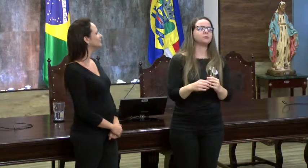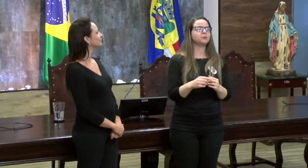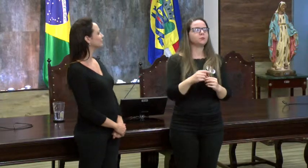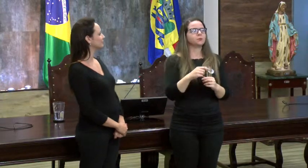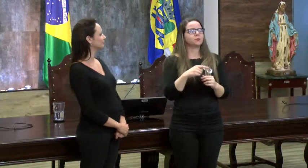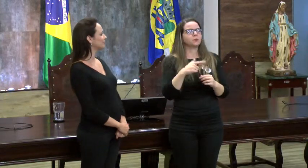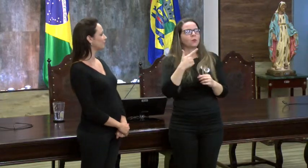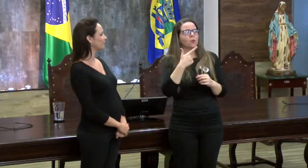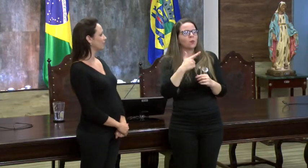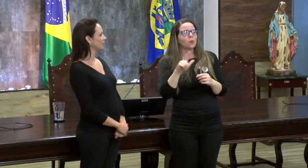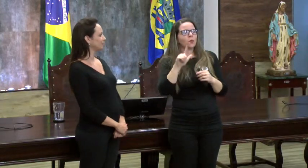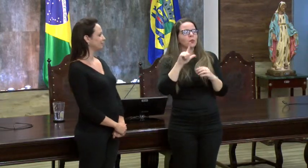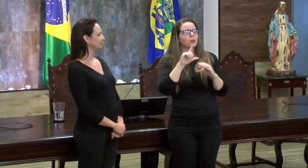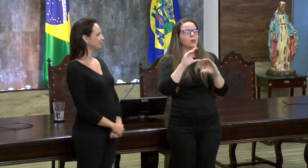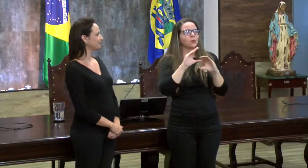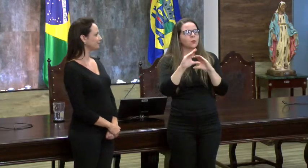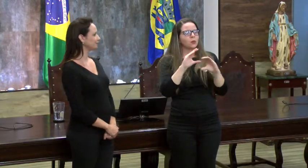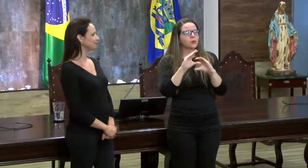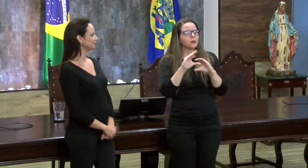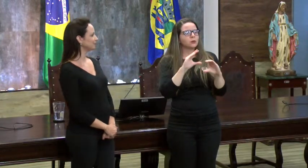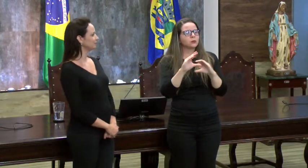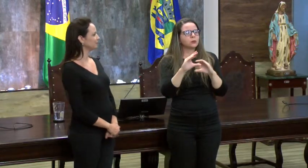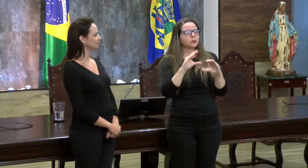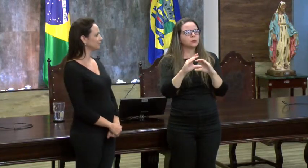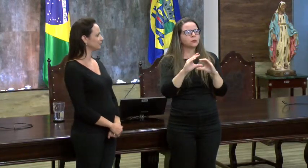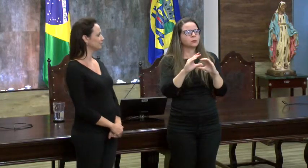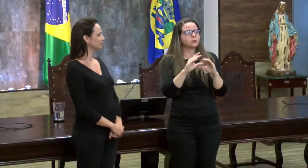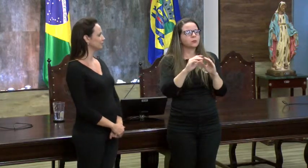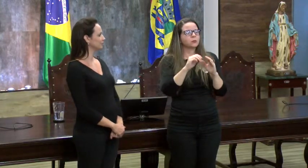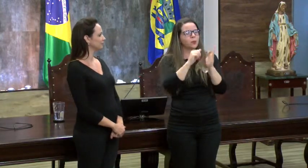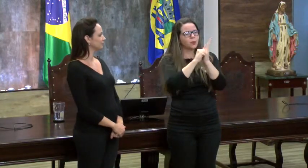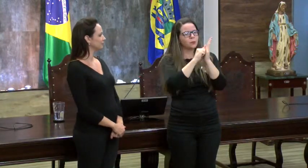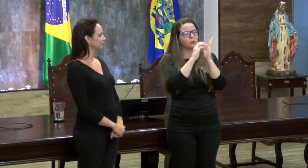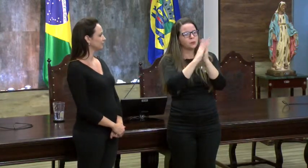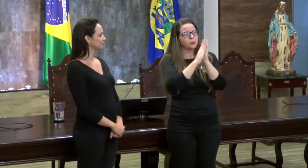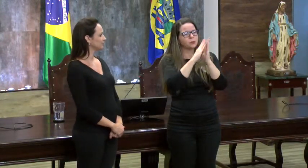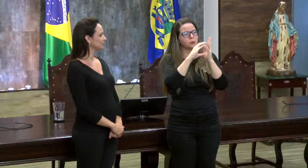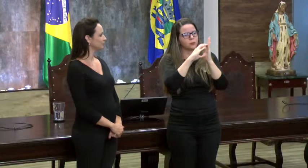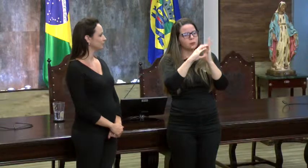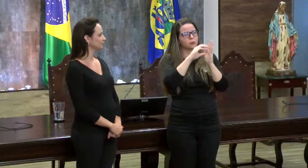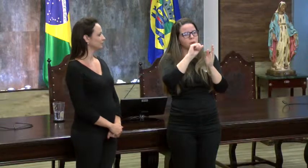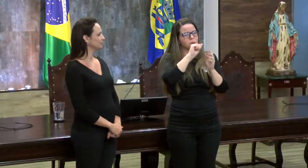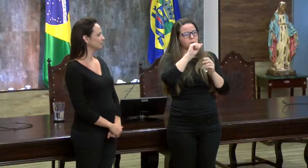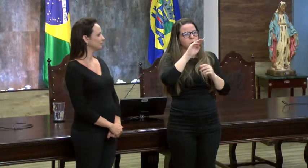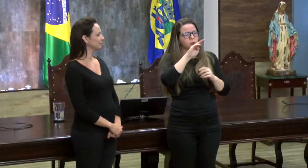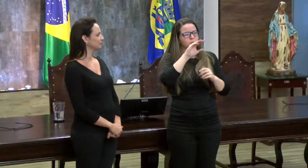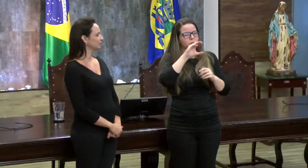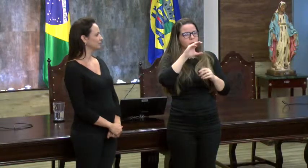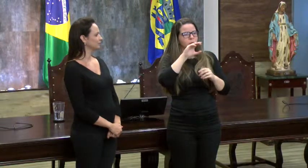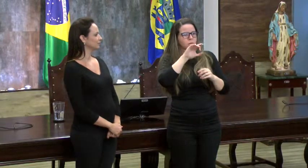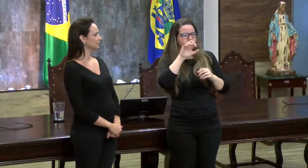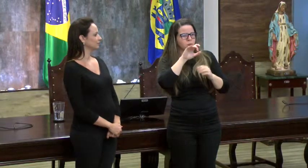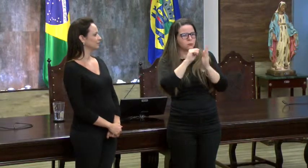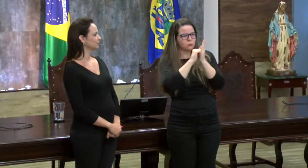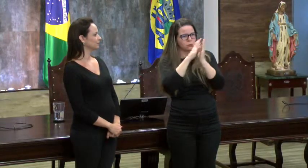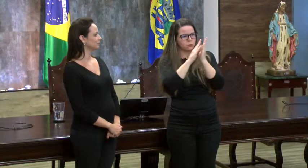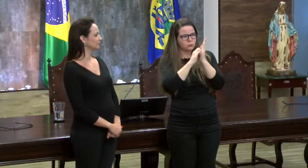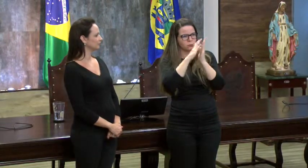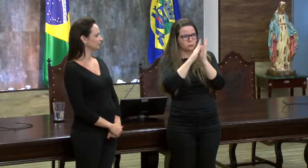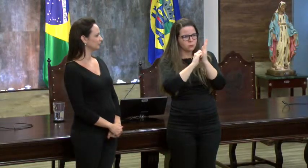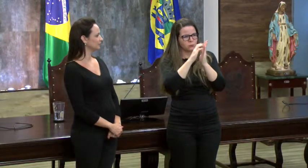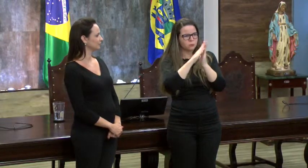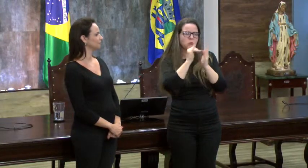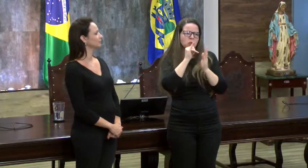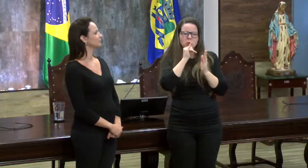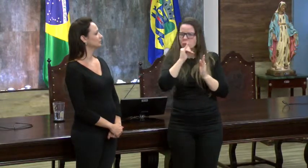vire e a pessoa não esteja lá. Então, essa comunicação é transmitida pelo profissional guia-intérprete.